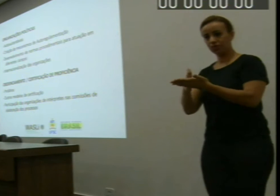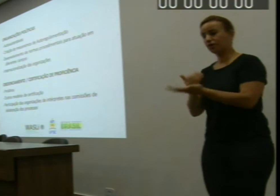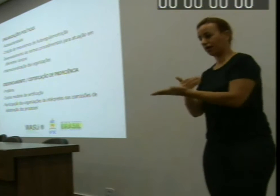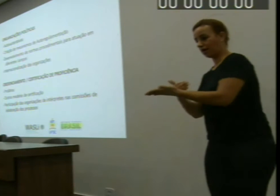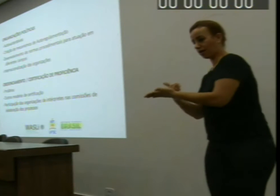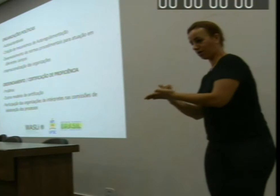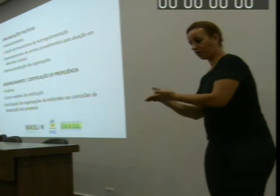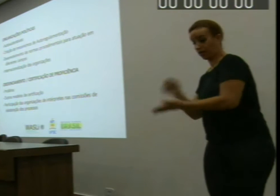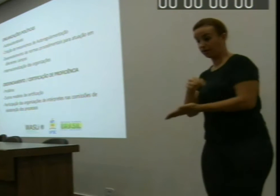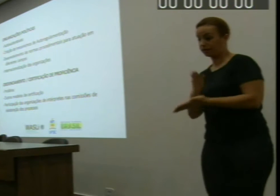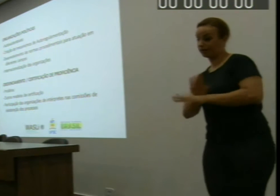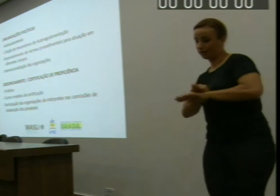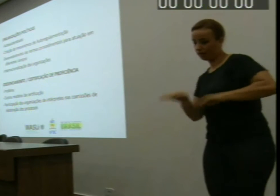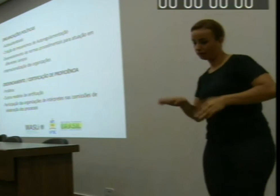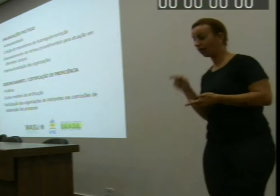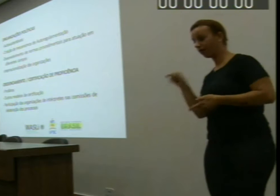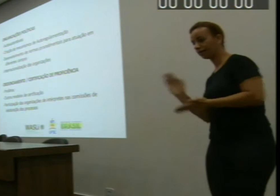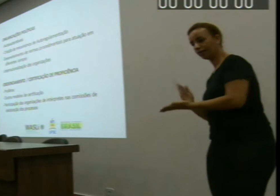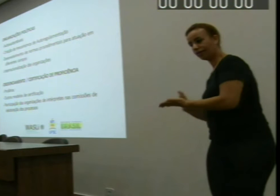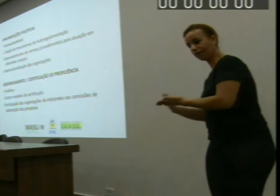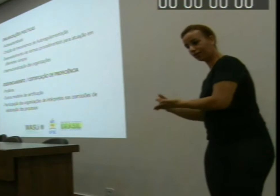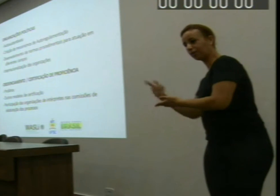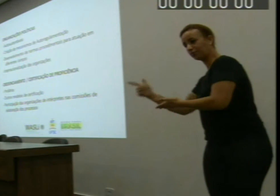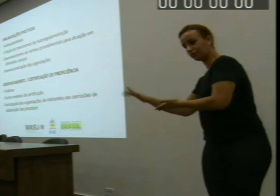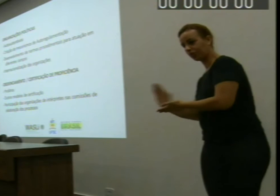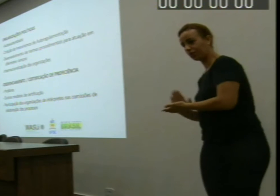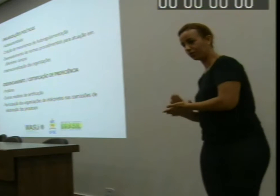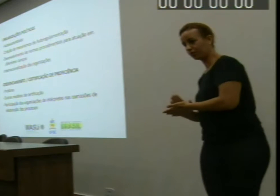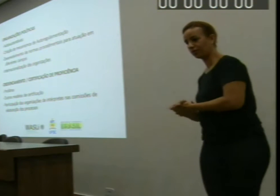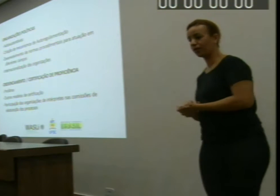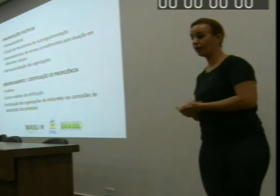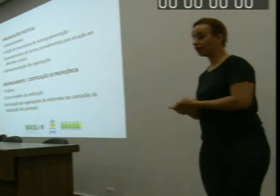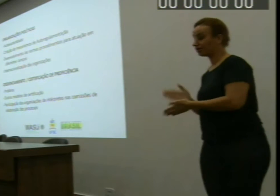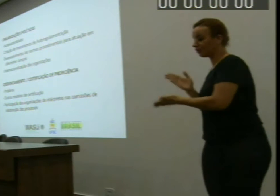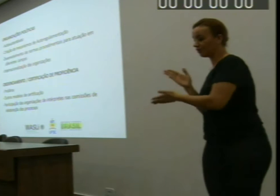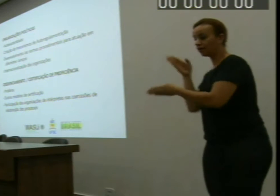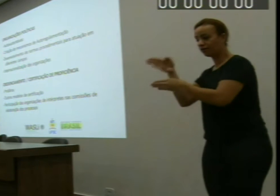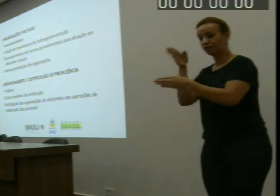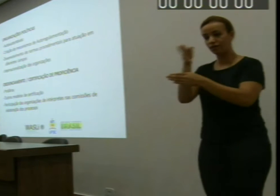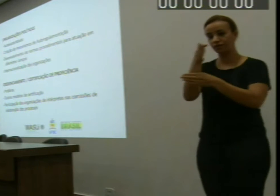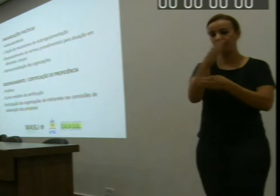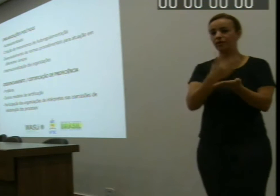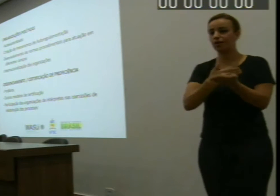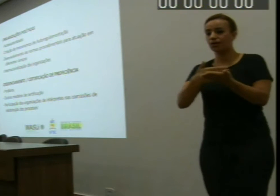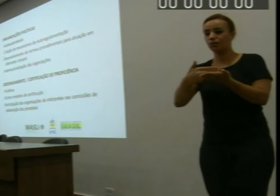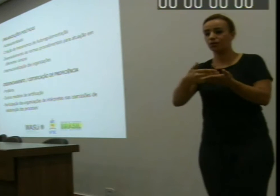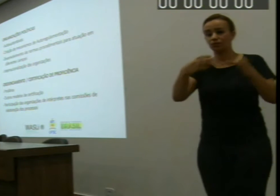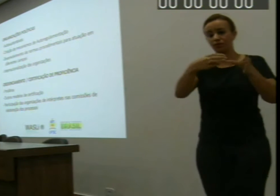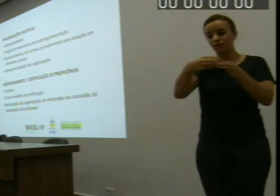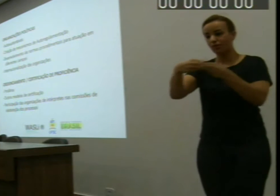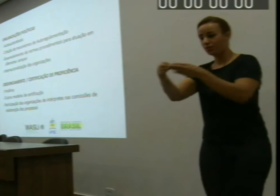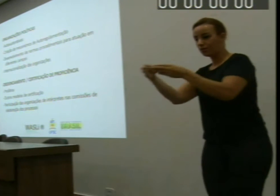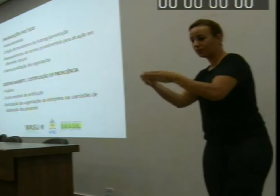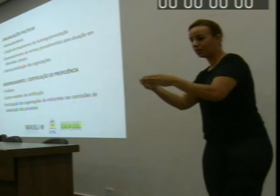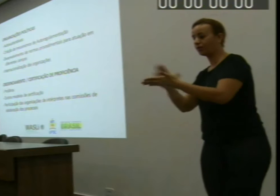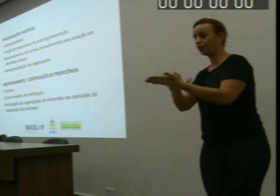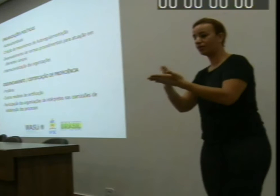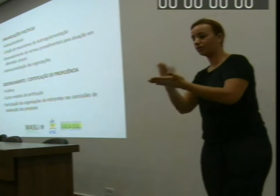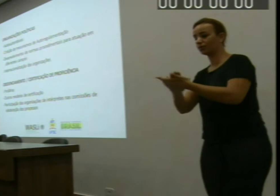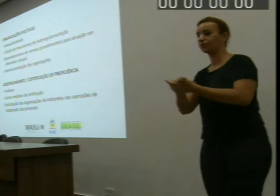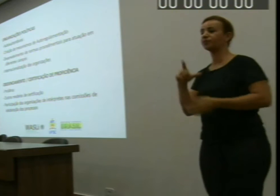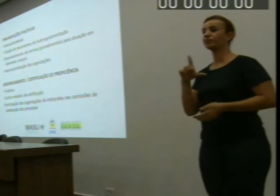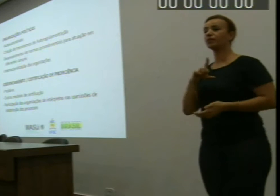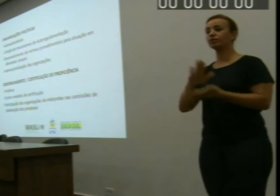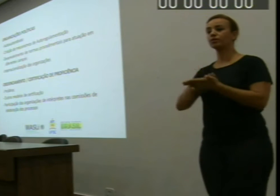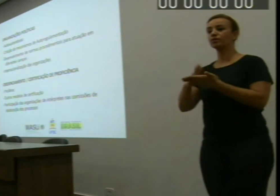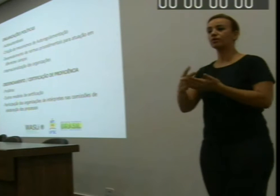outro e assim vai criando as cadeias o intérprete eh audiovisual que trabalha na